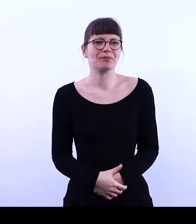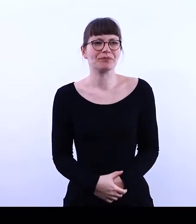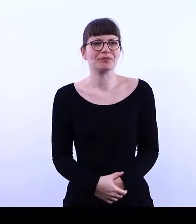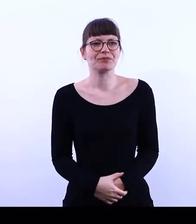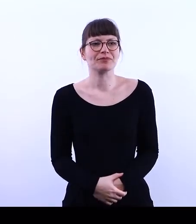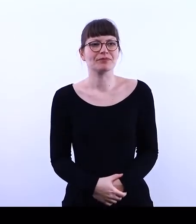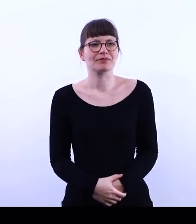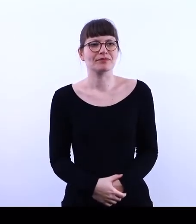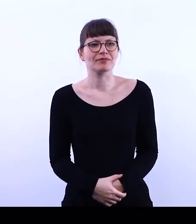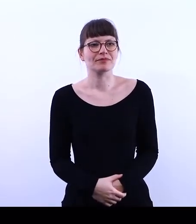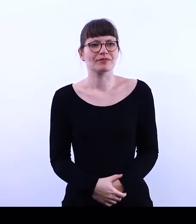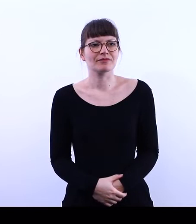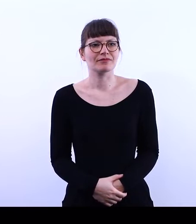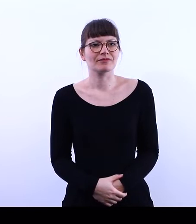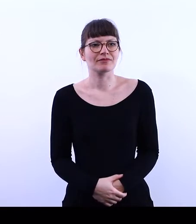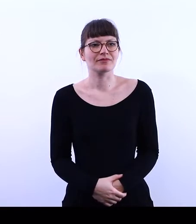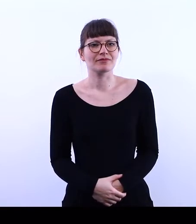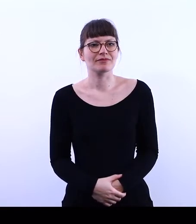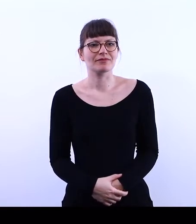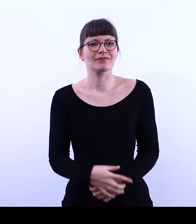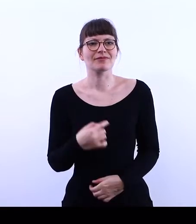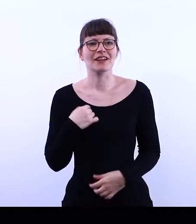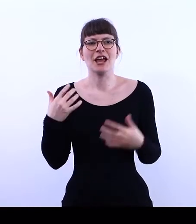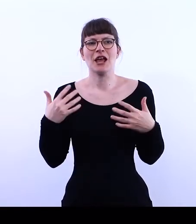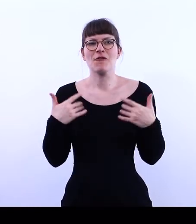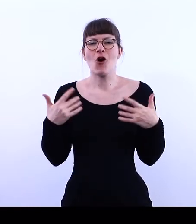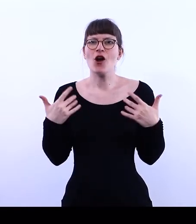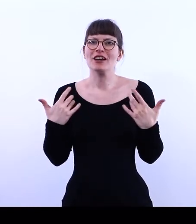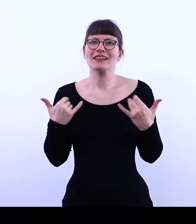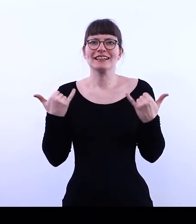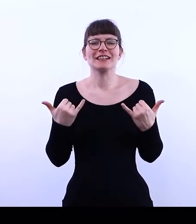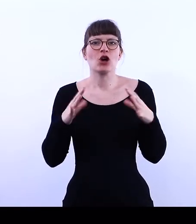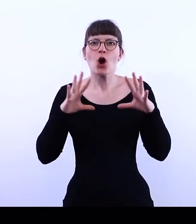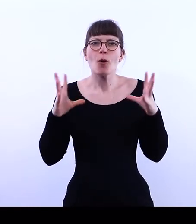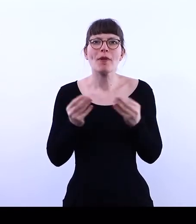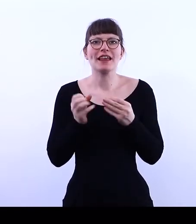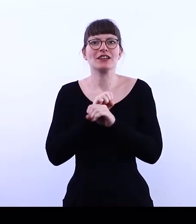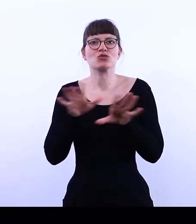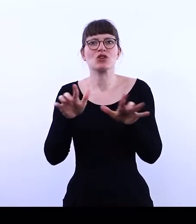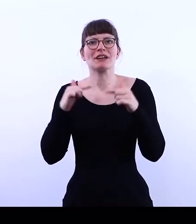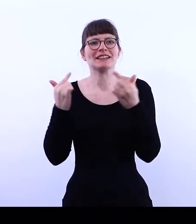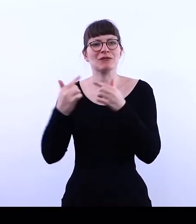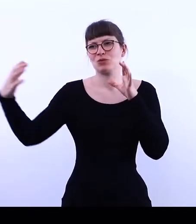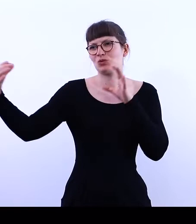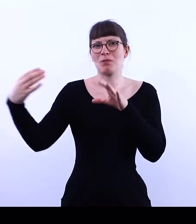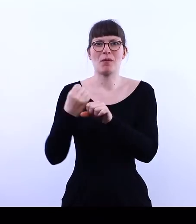Ich freue mich drauf, als komplettes Remix-Team mit euch zusammenzuarbeiten.